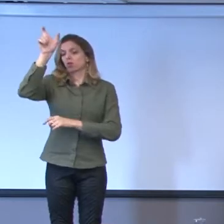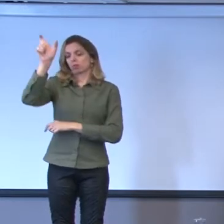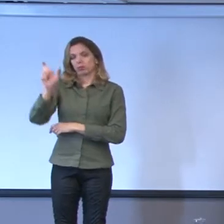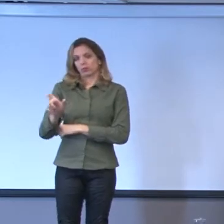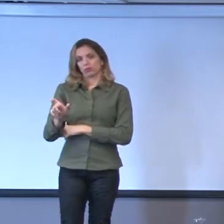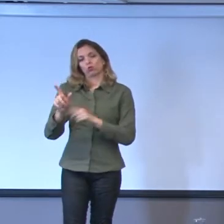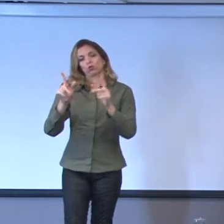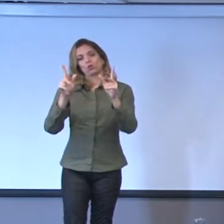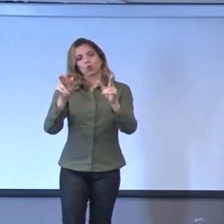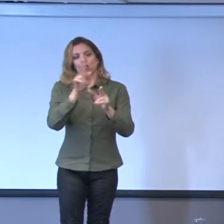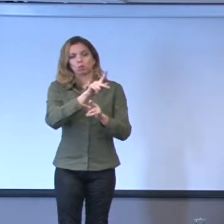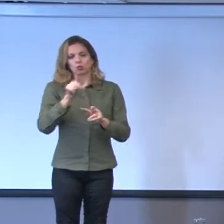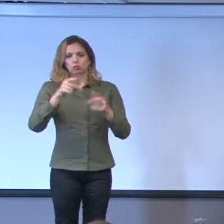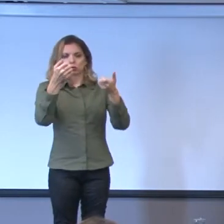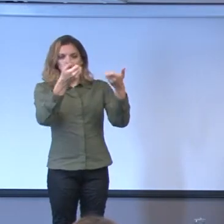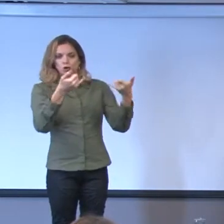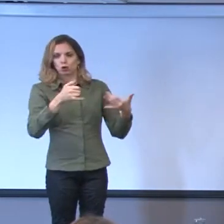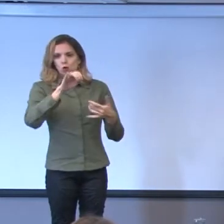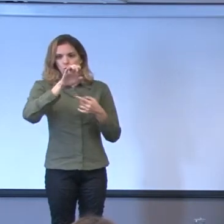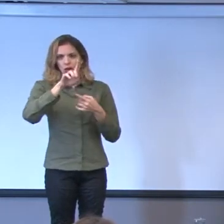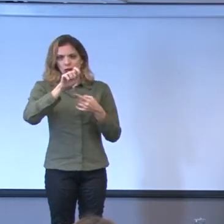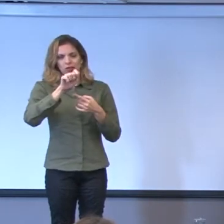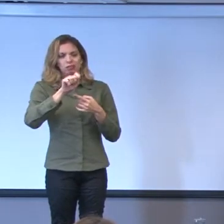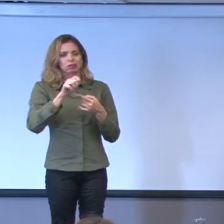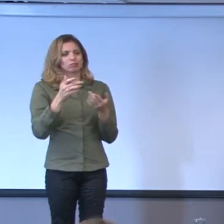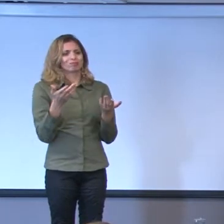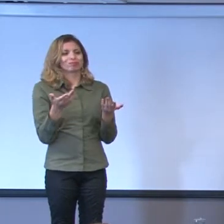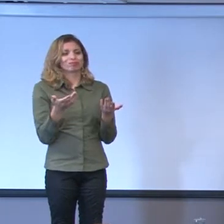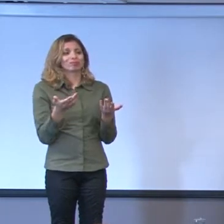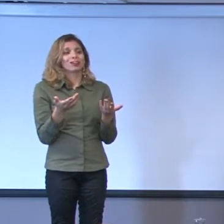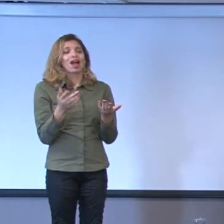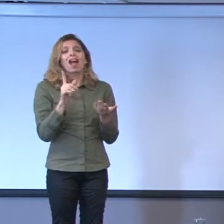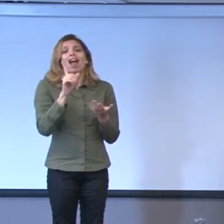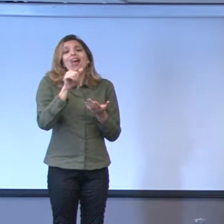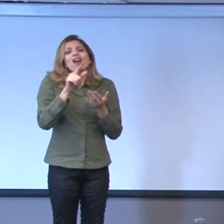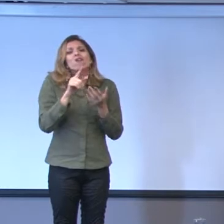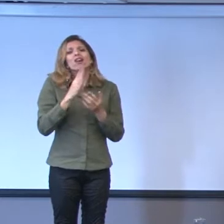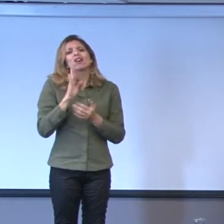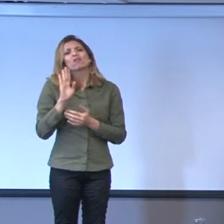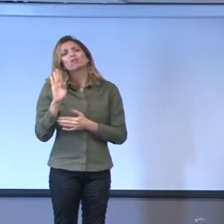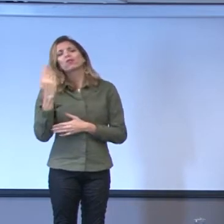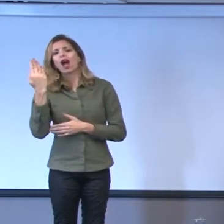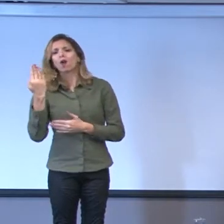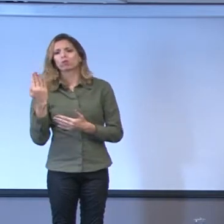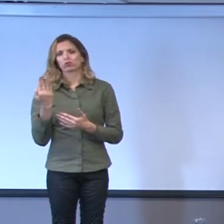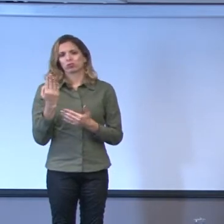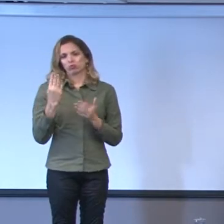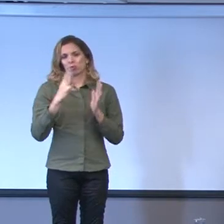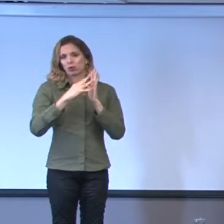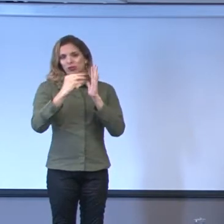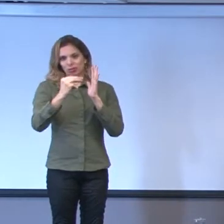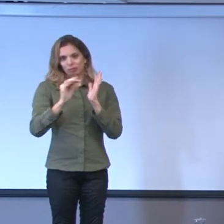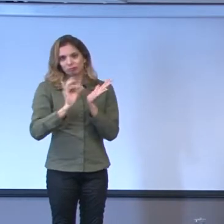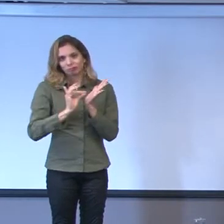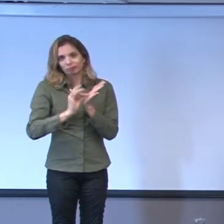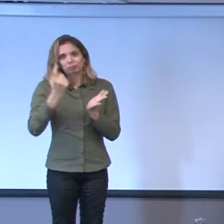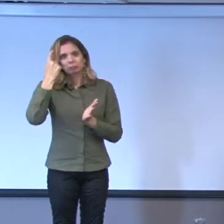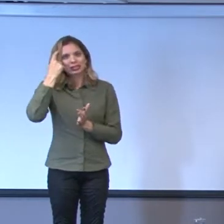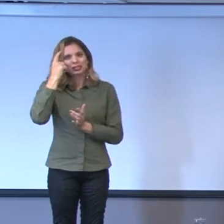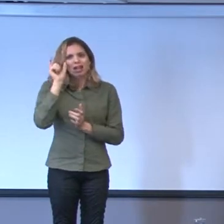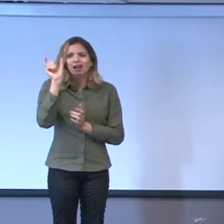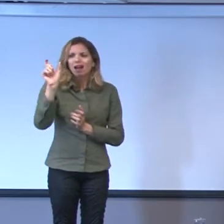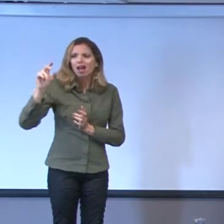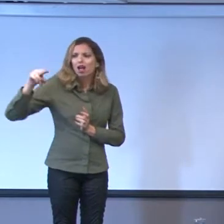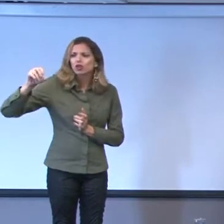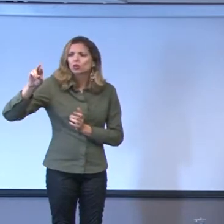Como a professora Eda falou, é um ideal falso, fantasioso, e que às